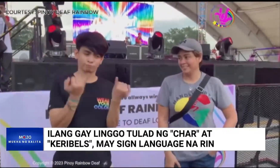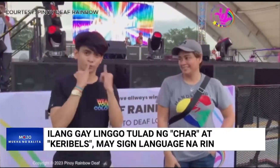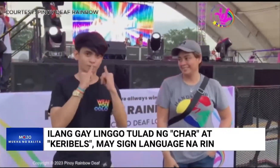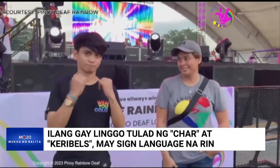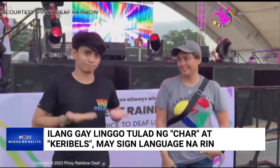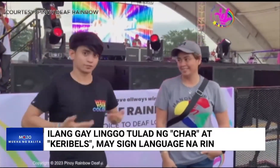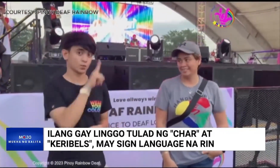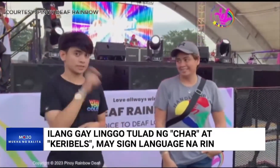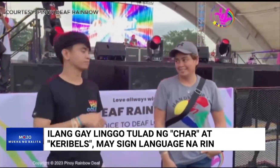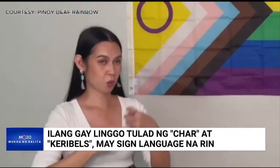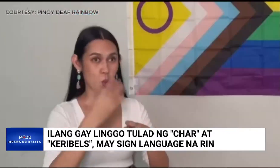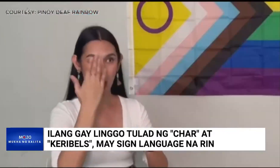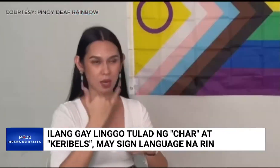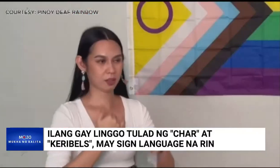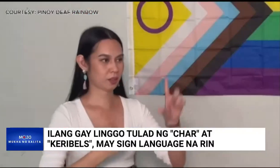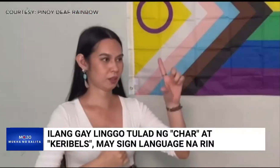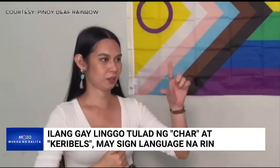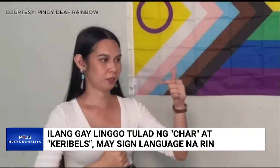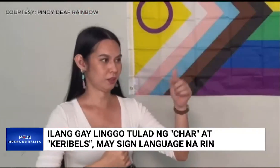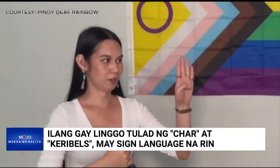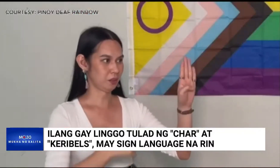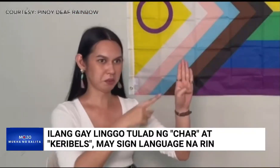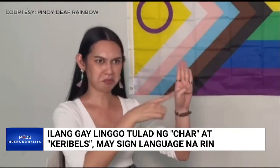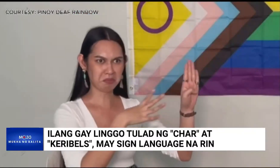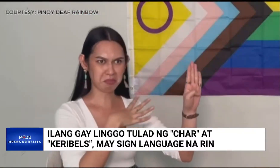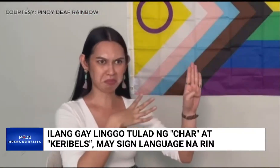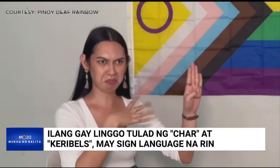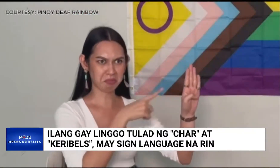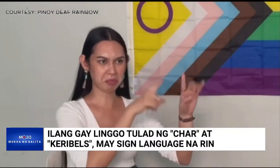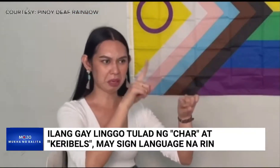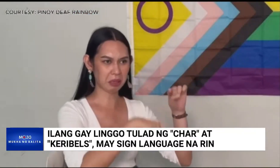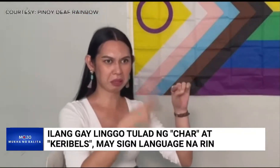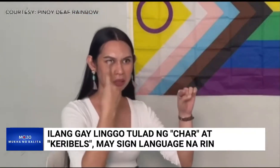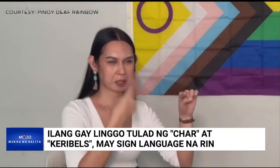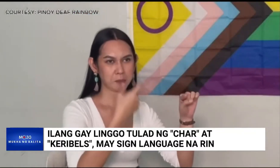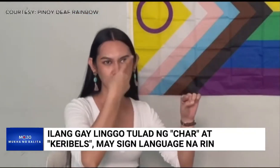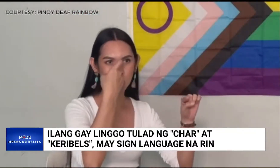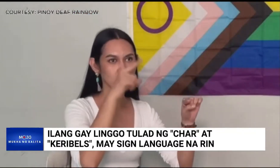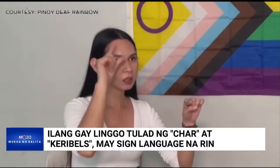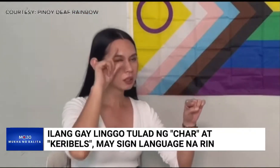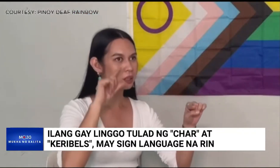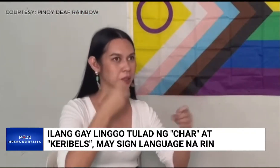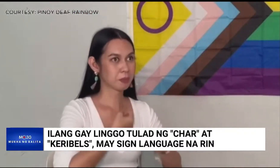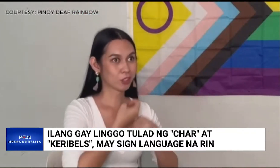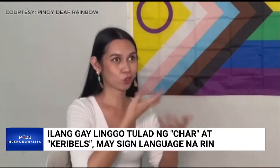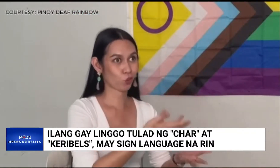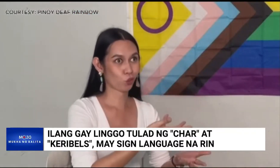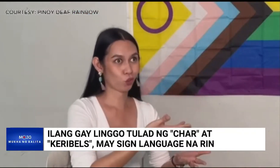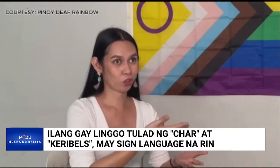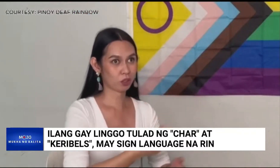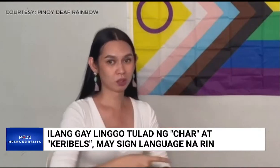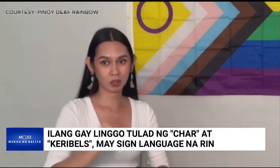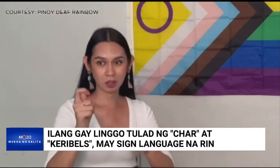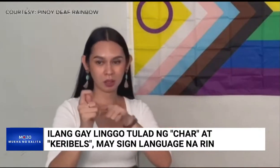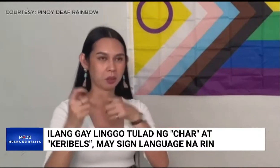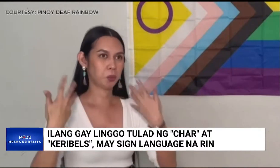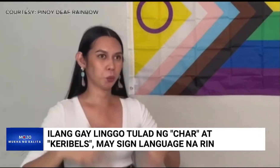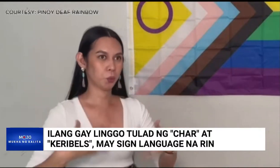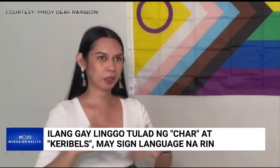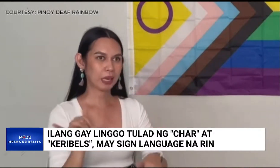Becky version na rin? Ayon sa 38 years old, trans woman at deaf and mute na si Disney Aguila ng Pinoy Deaf Rainbow, ito raw ang kanilang